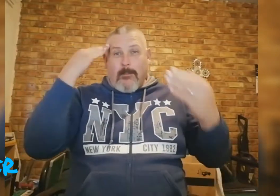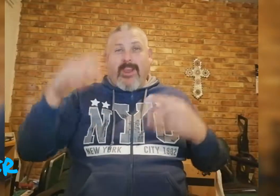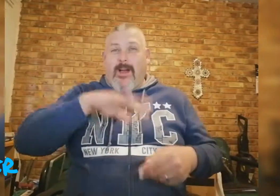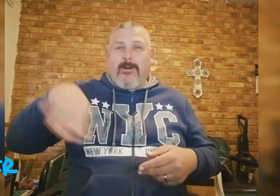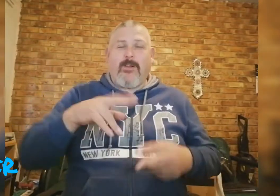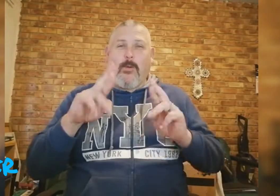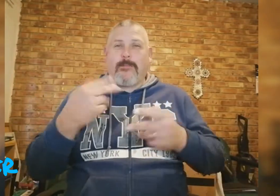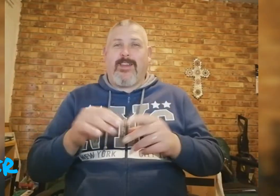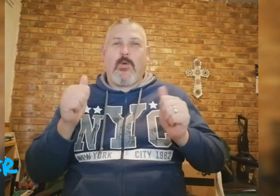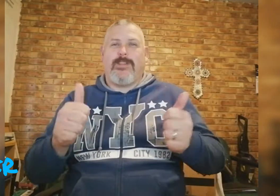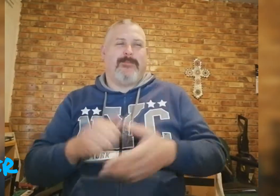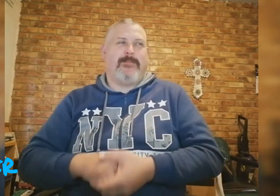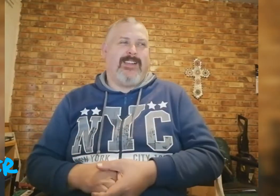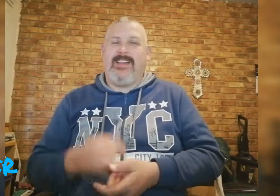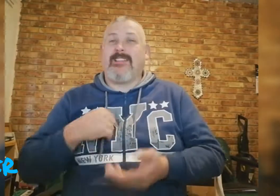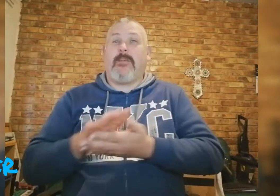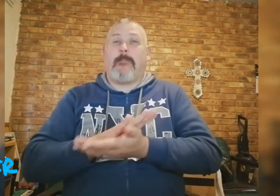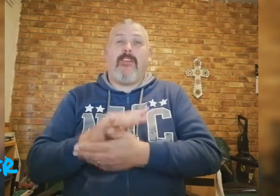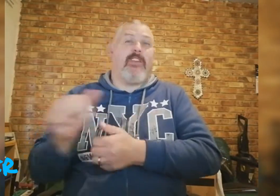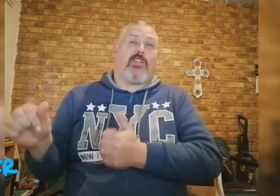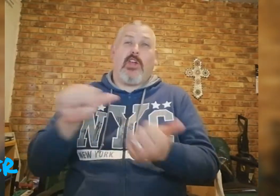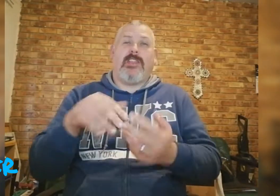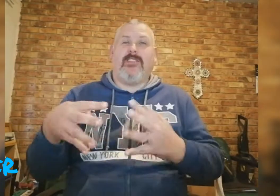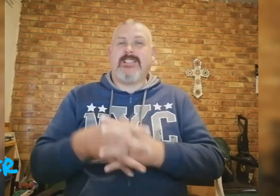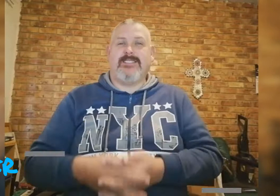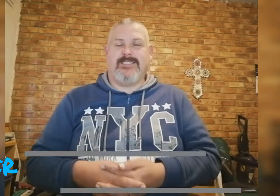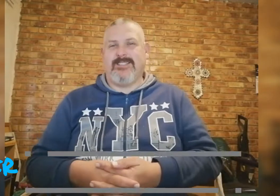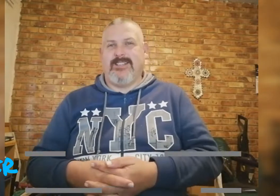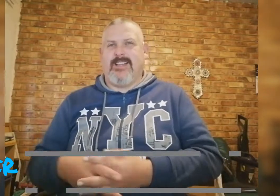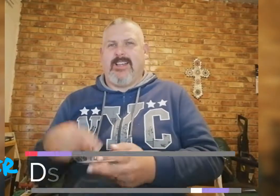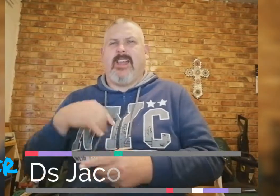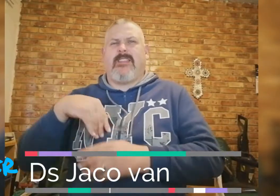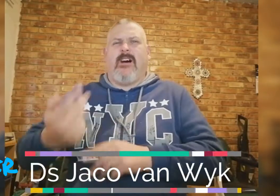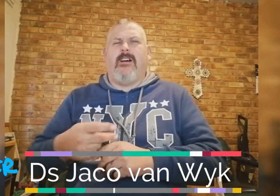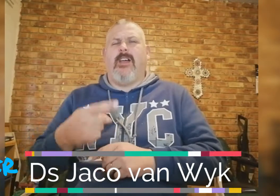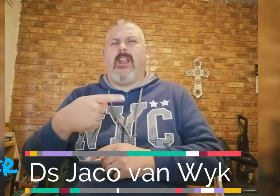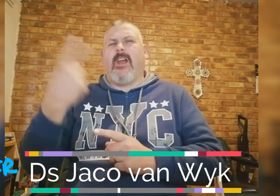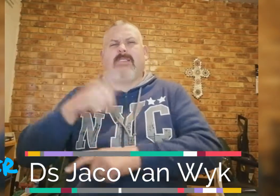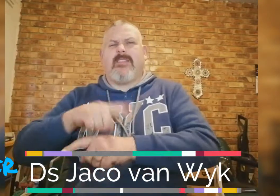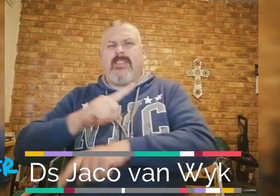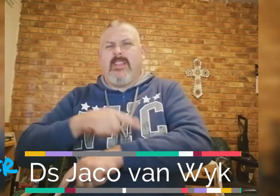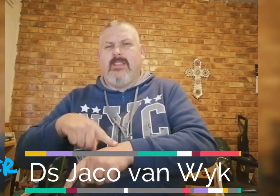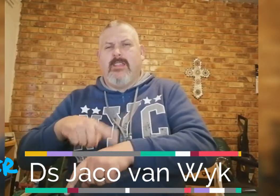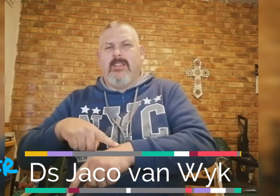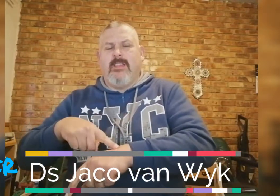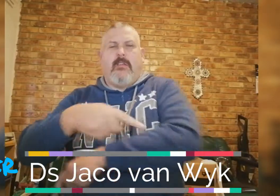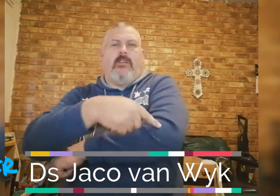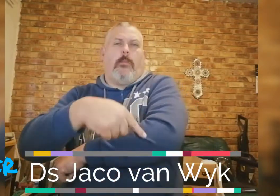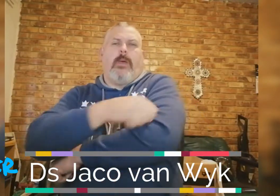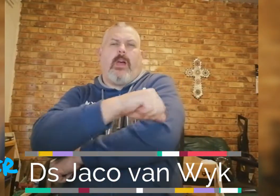Goedemiddag allemaal, het gaat goed. Ik is blij om weer terug te wezen. Na lange tijd